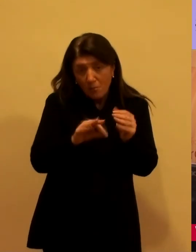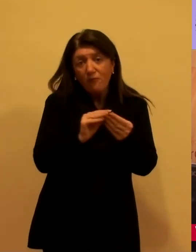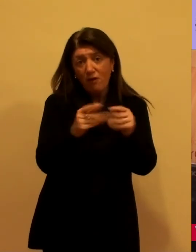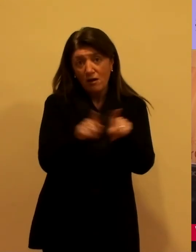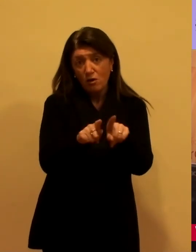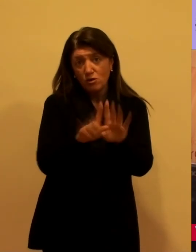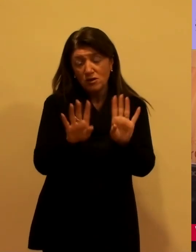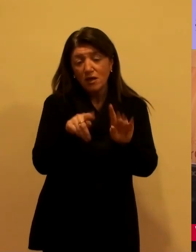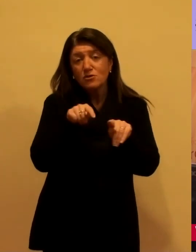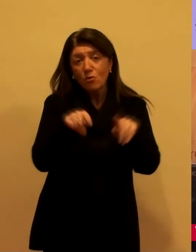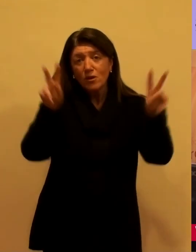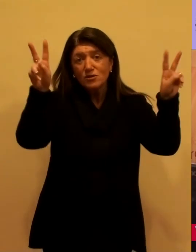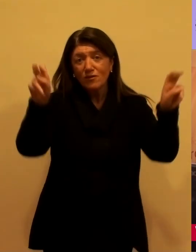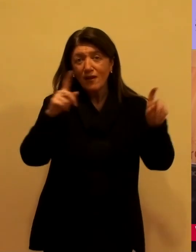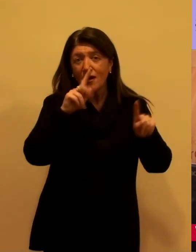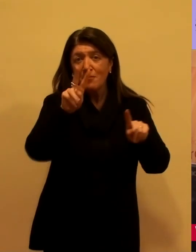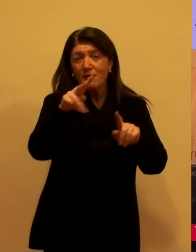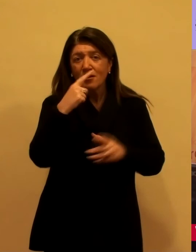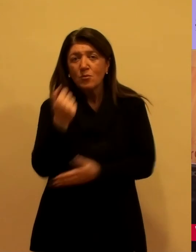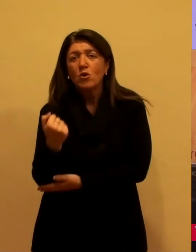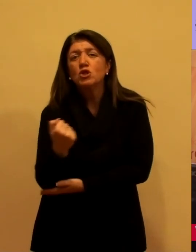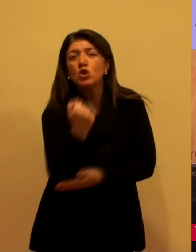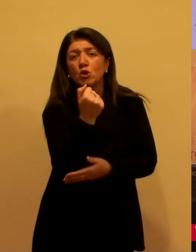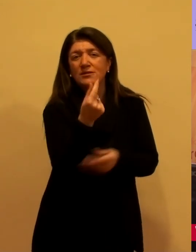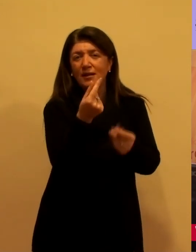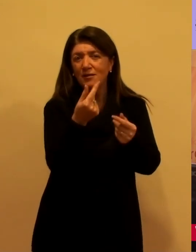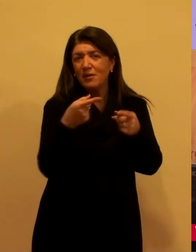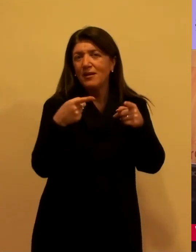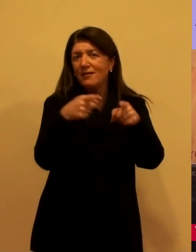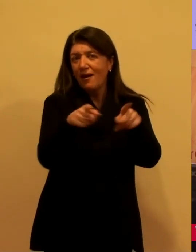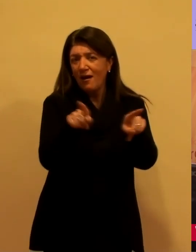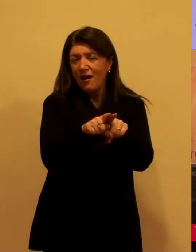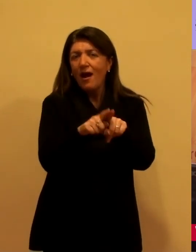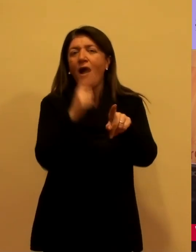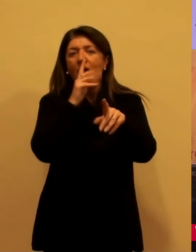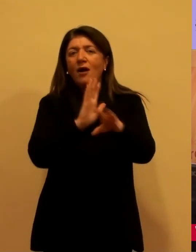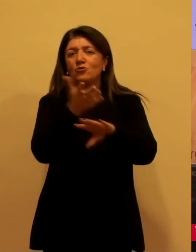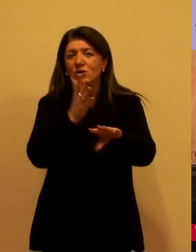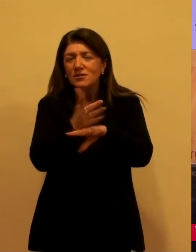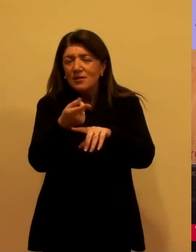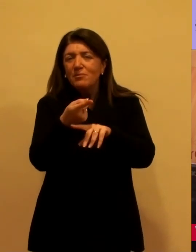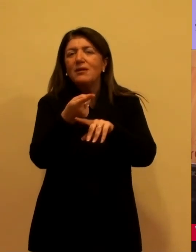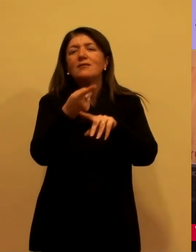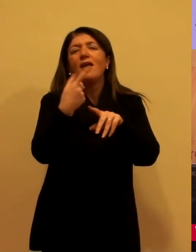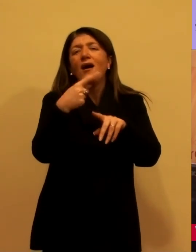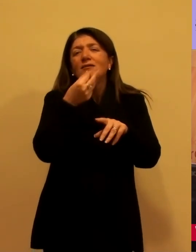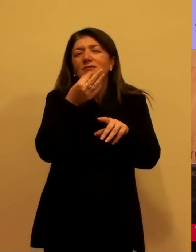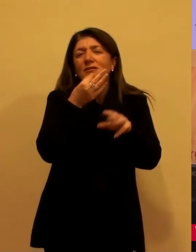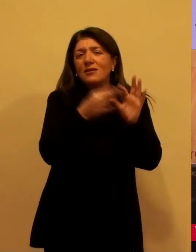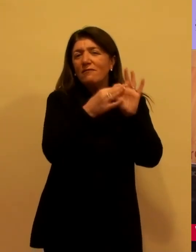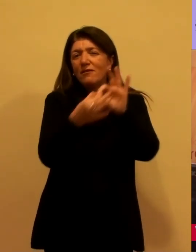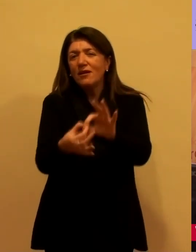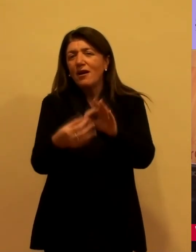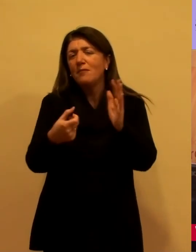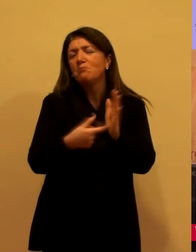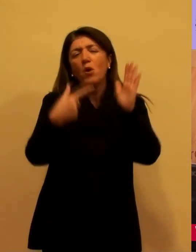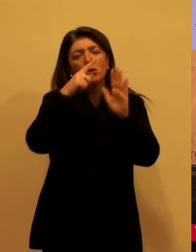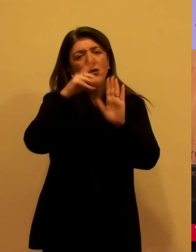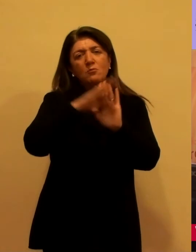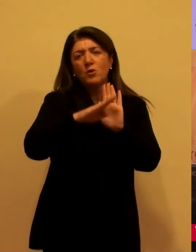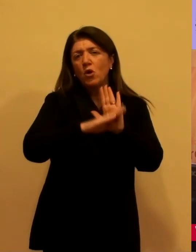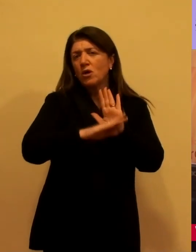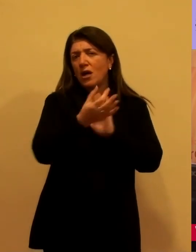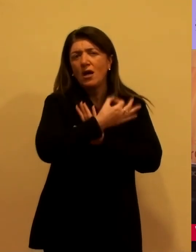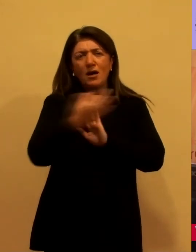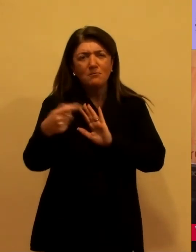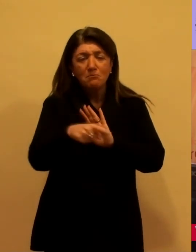della sostenibilità e dell'accessibilità sta anche proprio alla base della programmazione, quindi concettualmente quel luogo, che è un